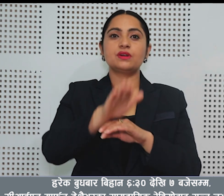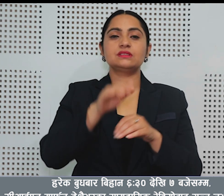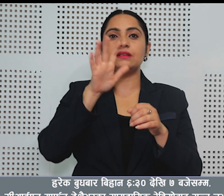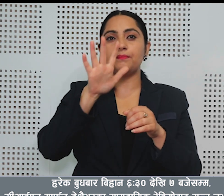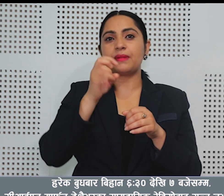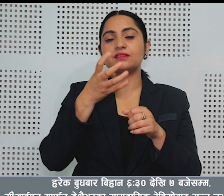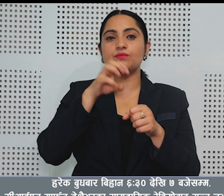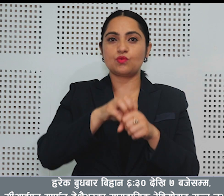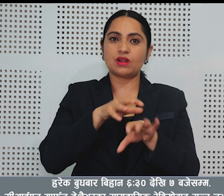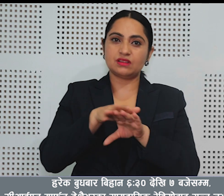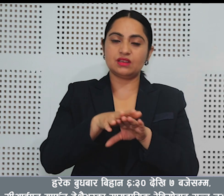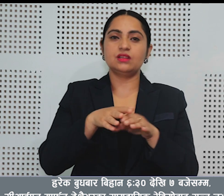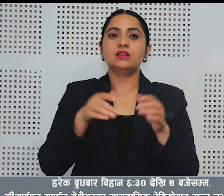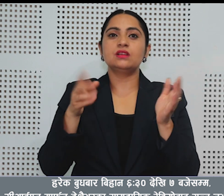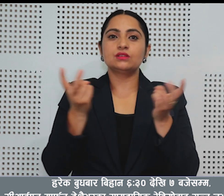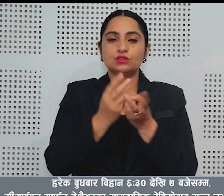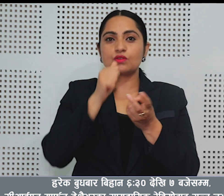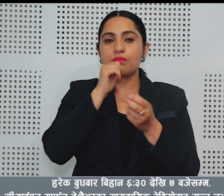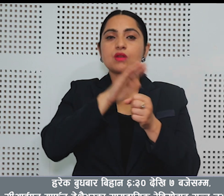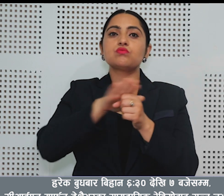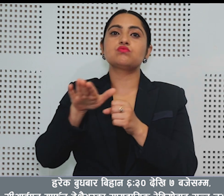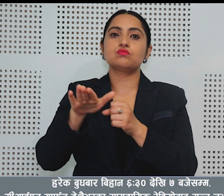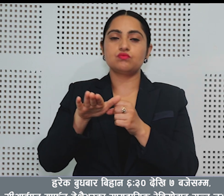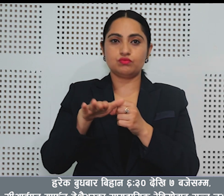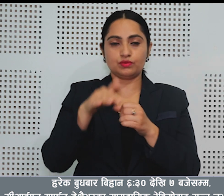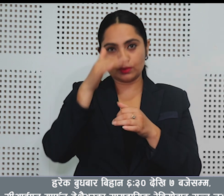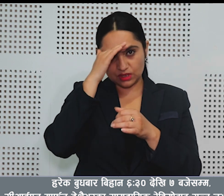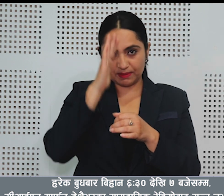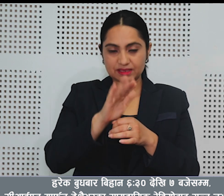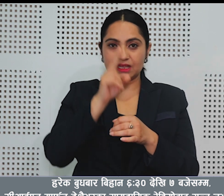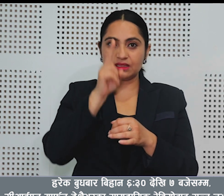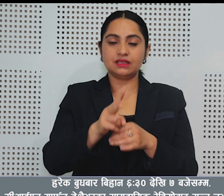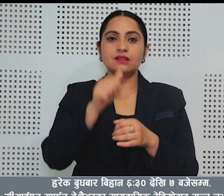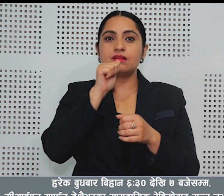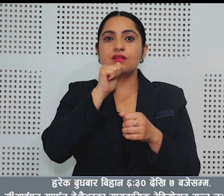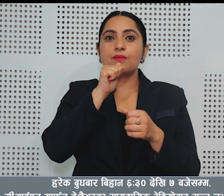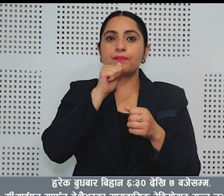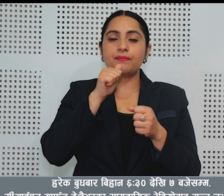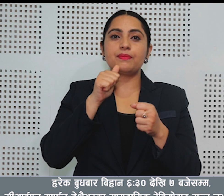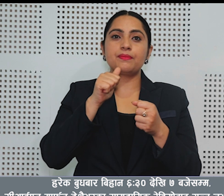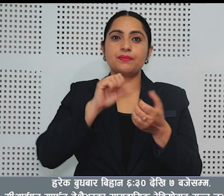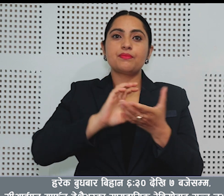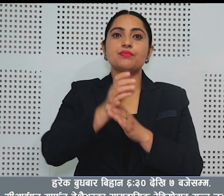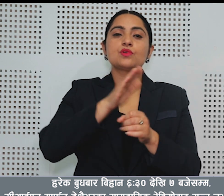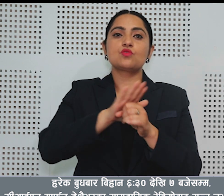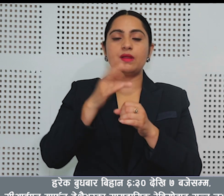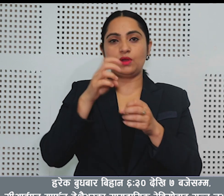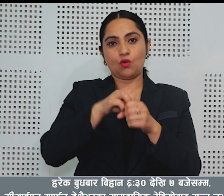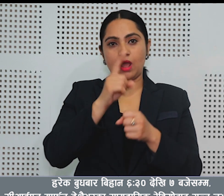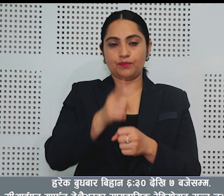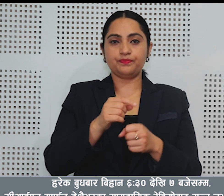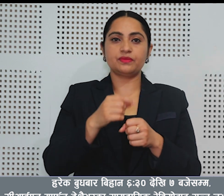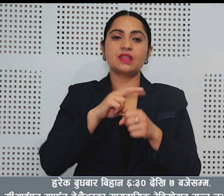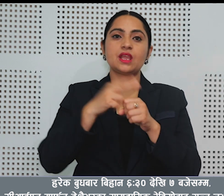चाहिँ अलि प्रायः जसो धेरै डुबानमा पर्ने भएको कारणले त्यसको त्यहाँ चाहिँ अलिकति डुबानको बाढीको रिस्क भएको चाहिँ वडा चाहिँ त्यो पर्छ।